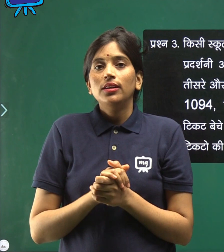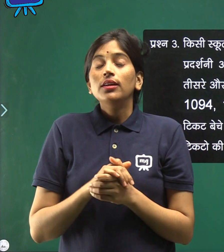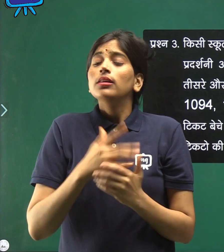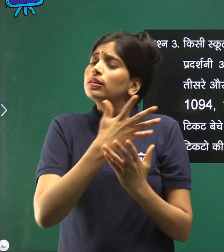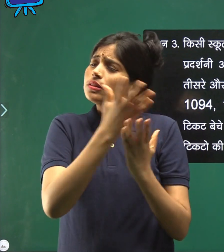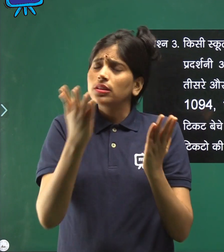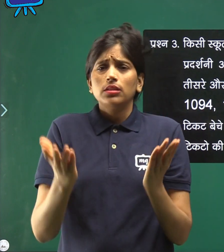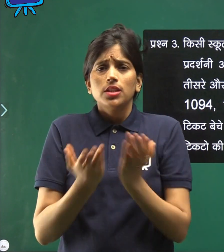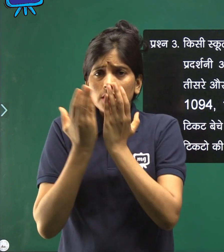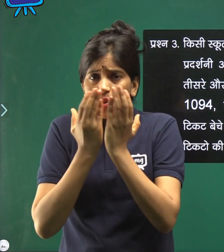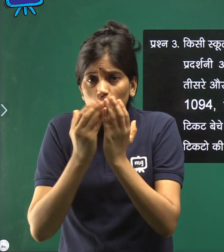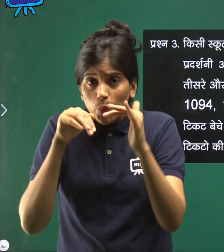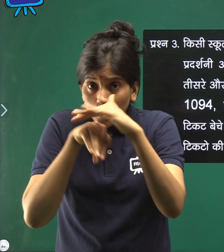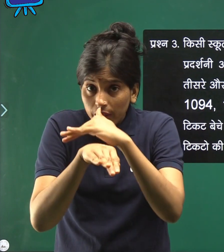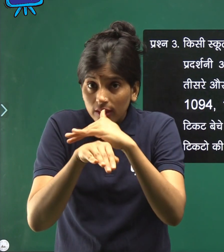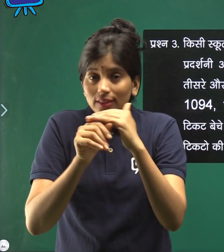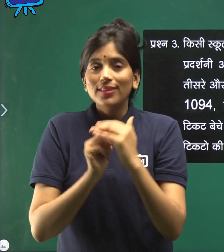किसी स्कूल में